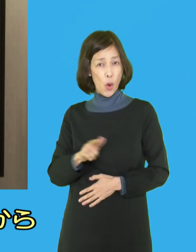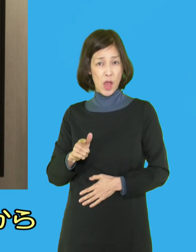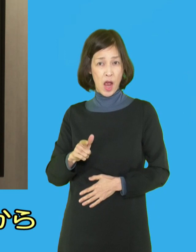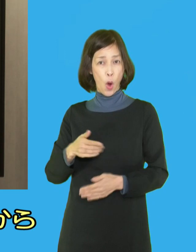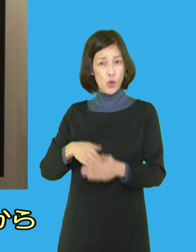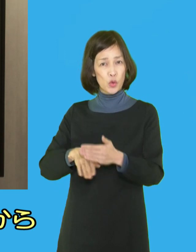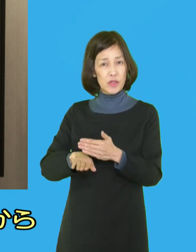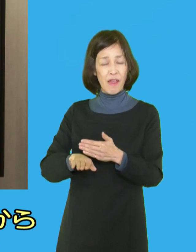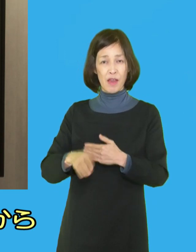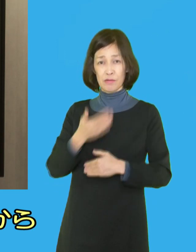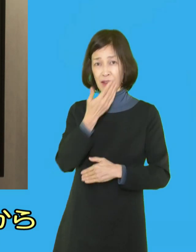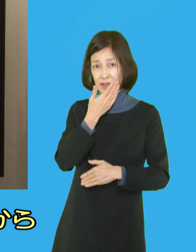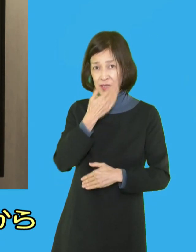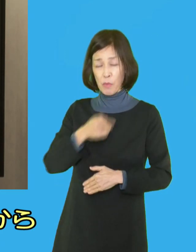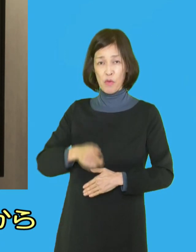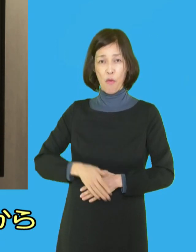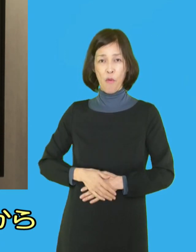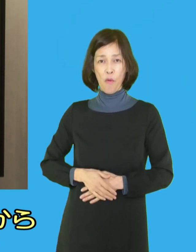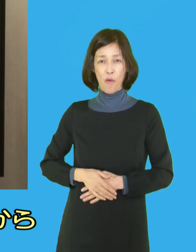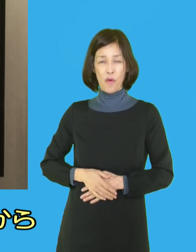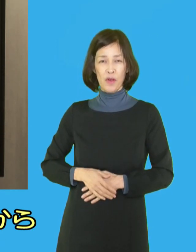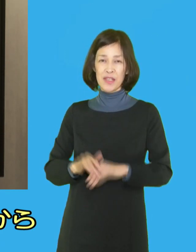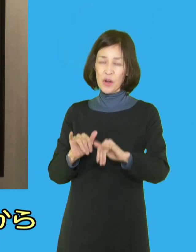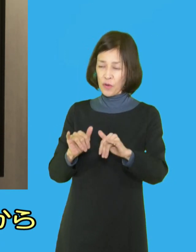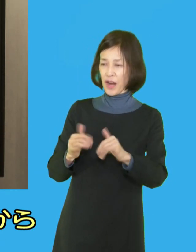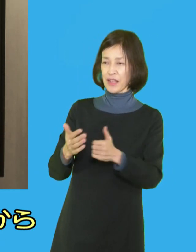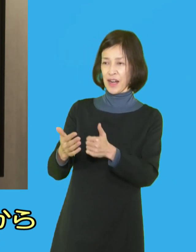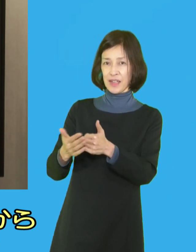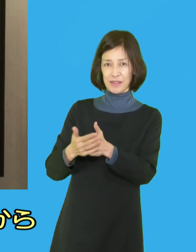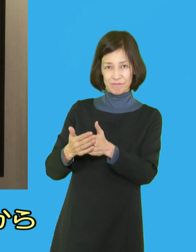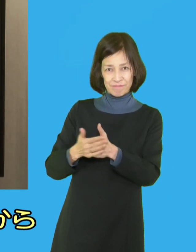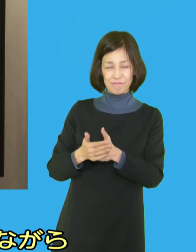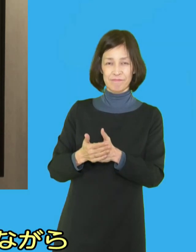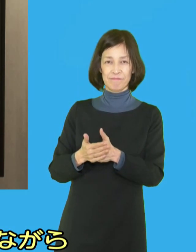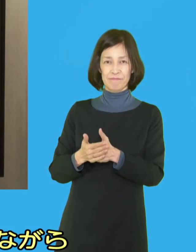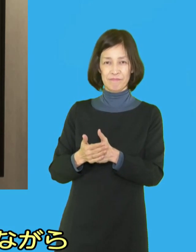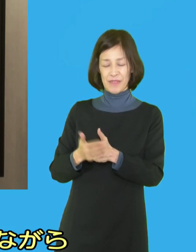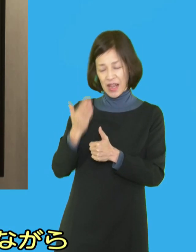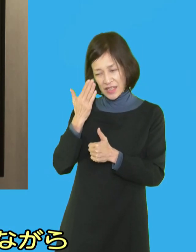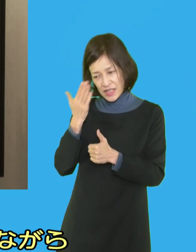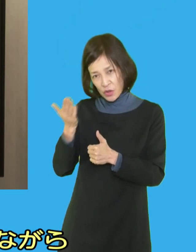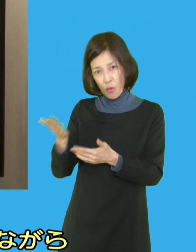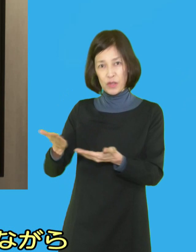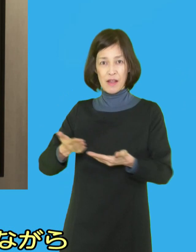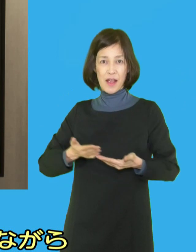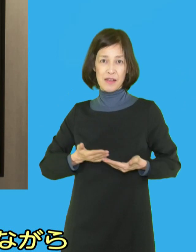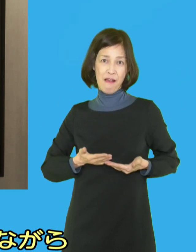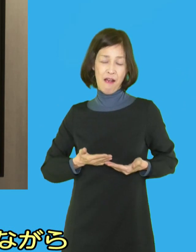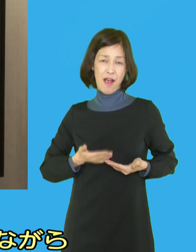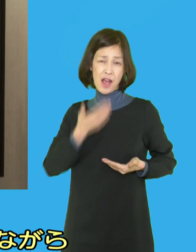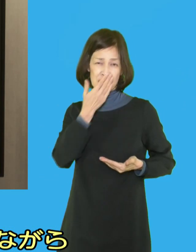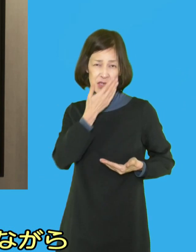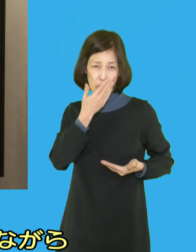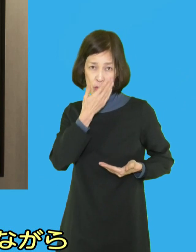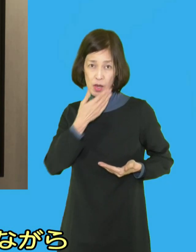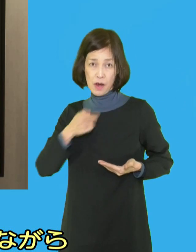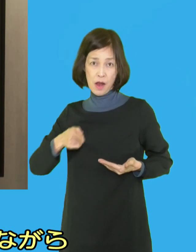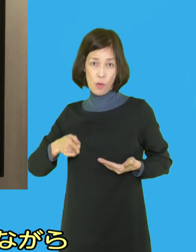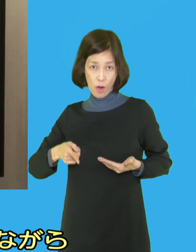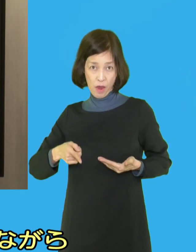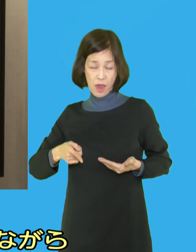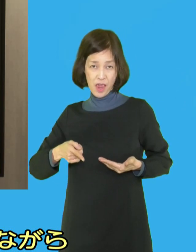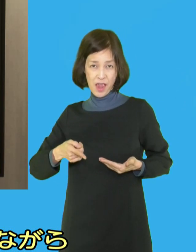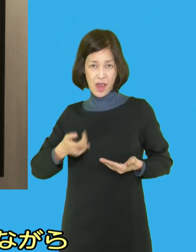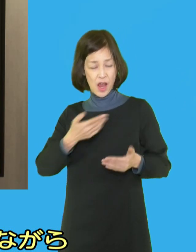堺が今さまざまな方々からご支援をいただいたり寄贈をいただいた貴重な美術品を、